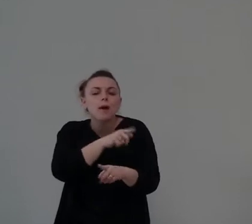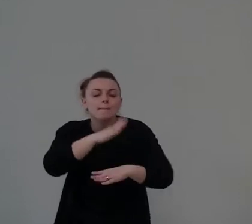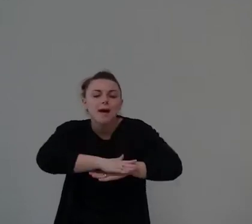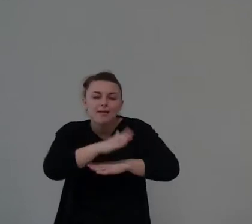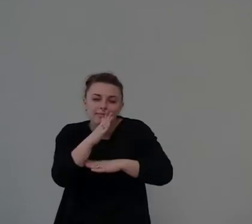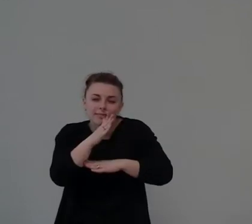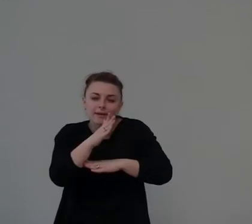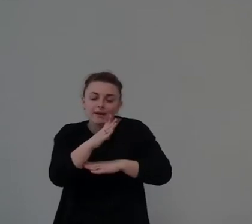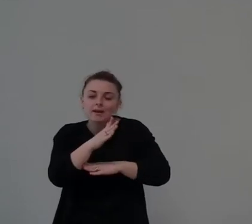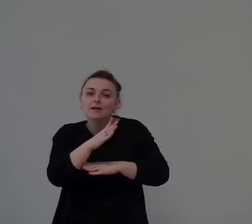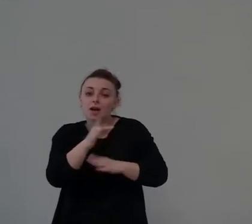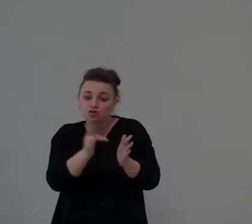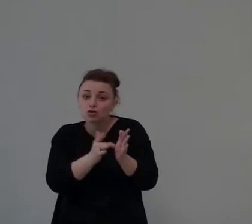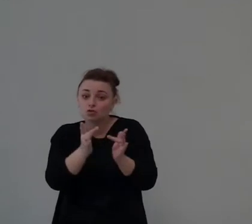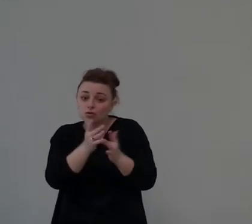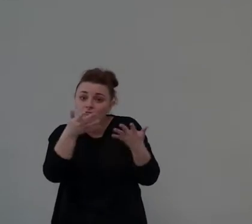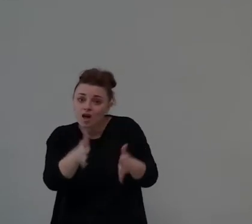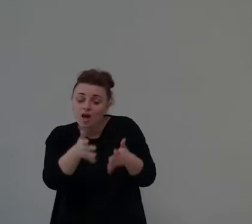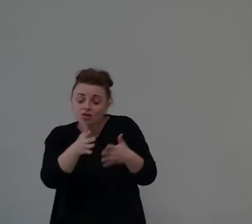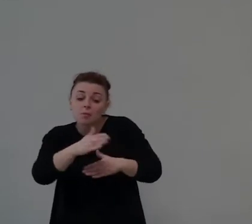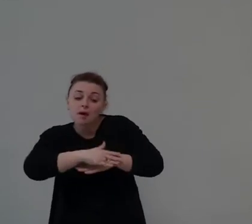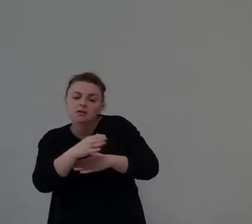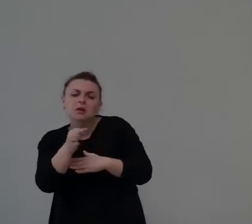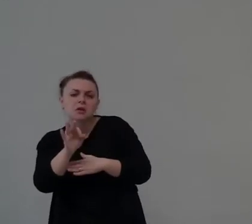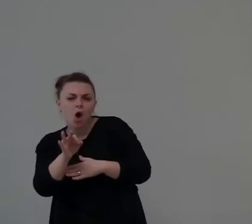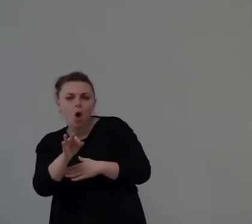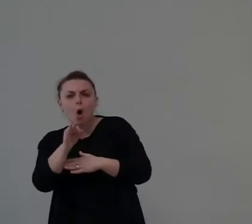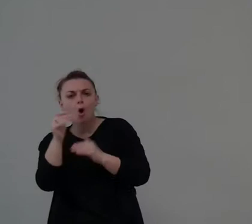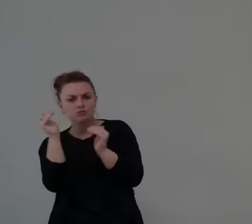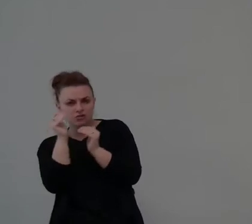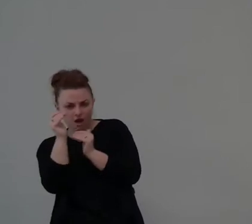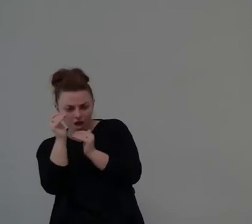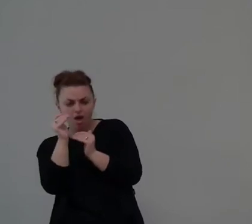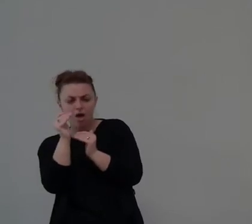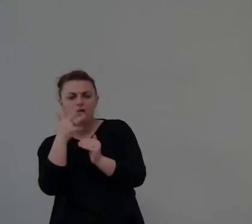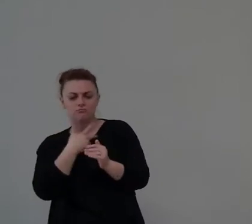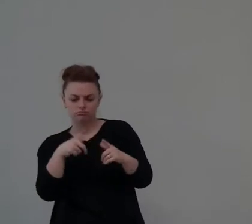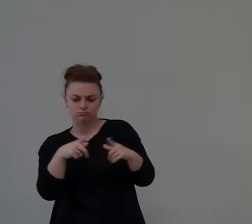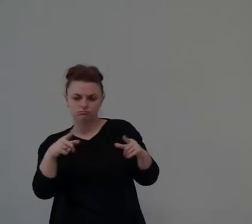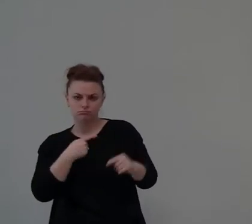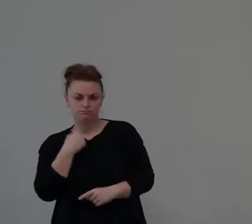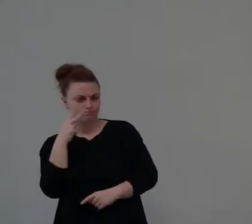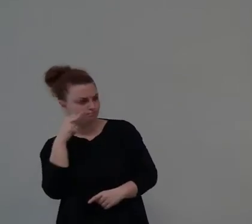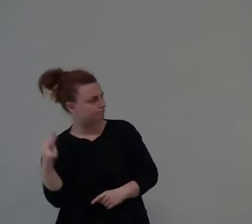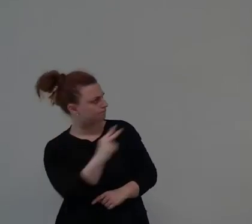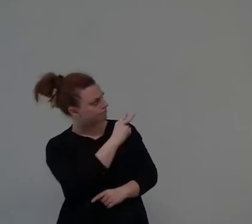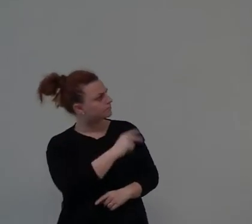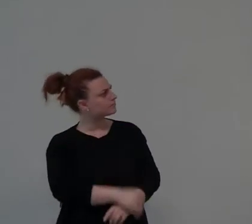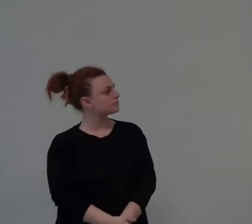sera. Marco 1,35: poi la mattina, mentre era ancora notte, Gesù si alzò, uscì e se ne andò